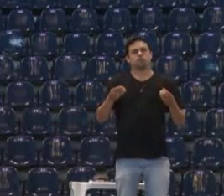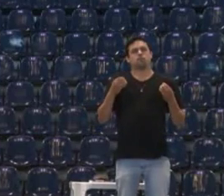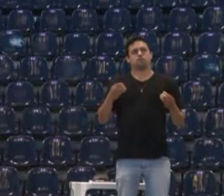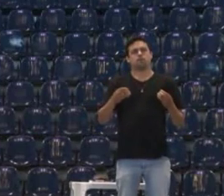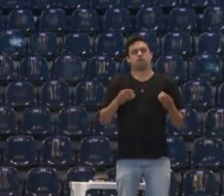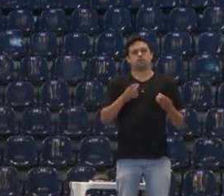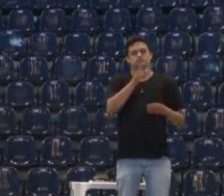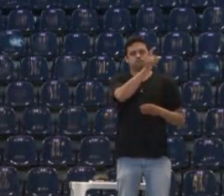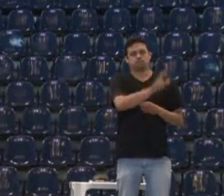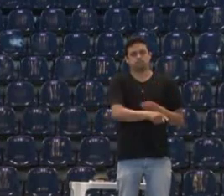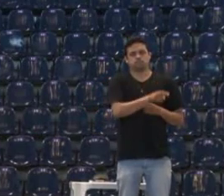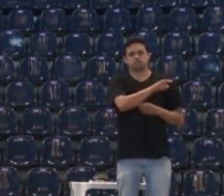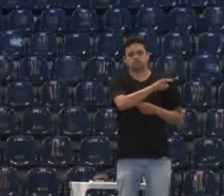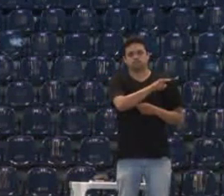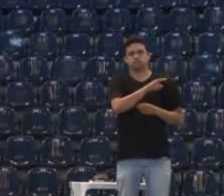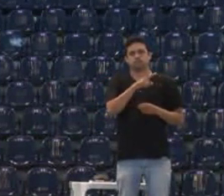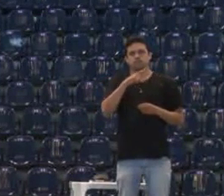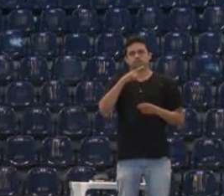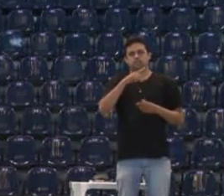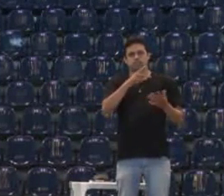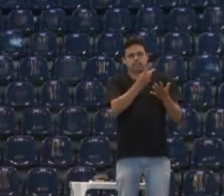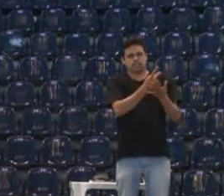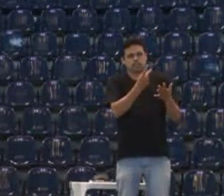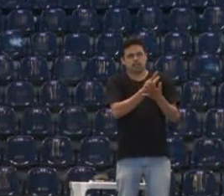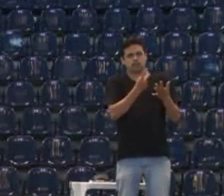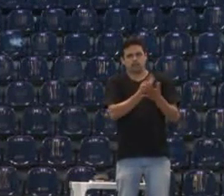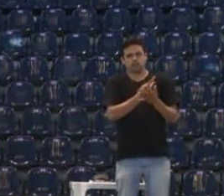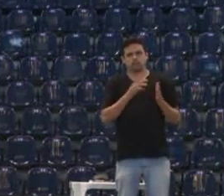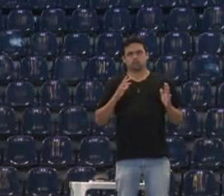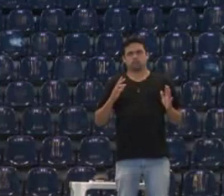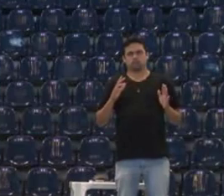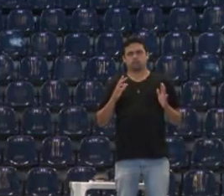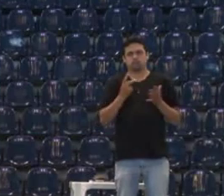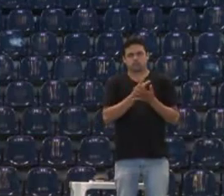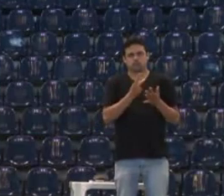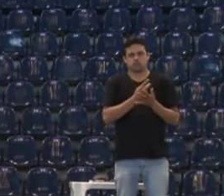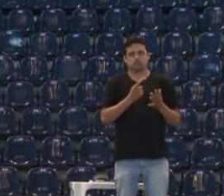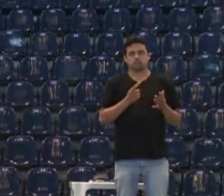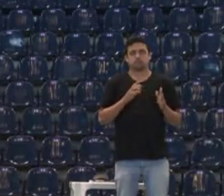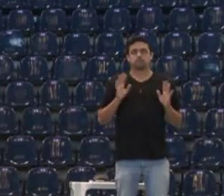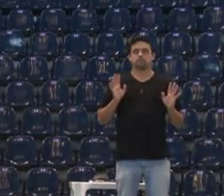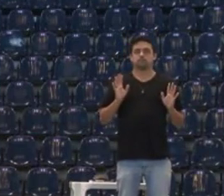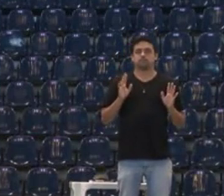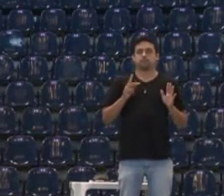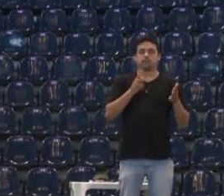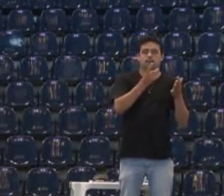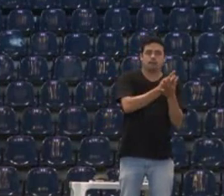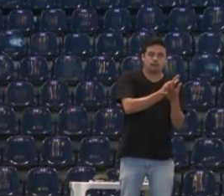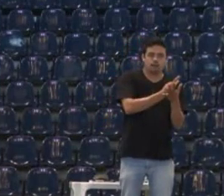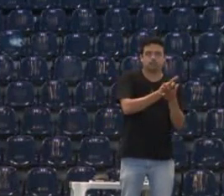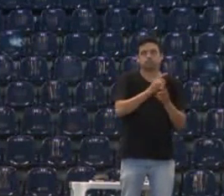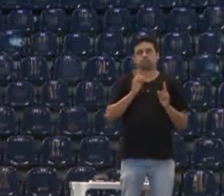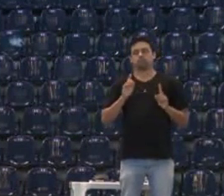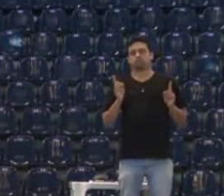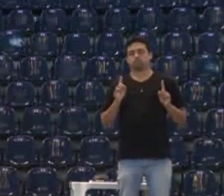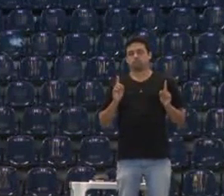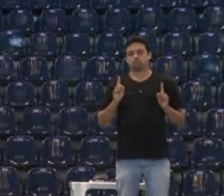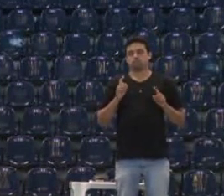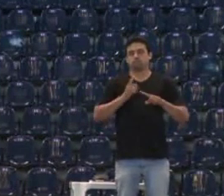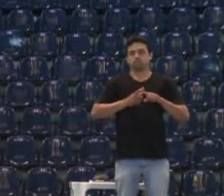pode tá errado professor tá errado a questão não é erro